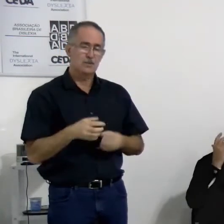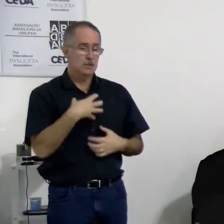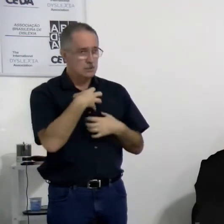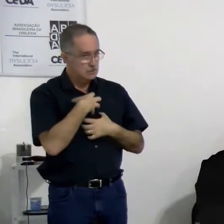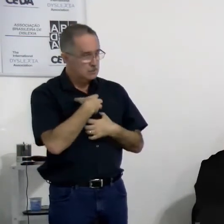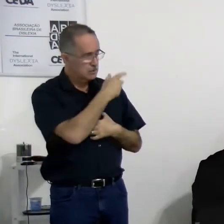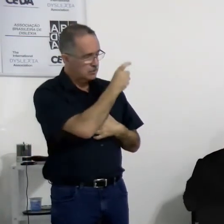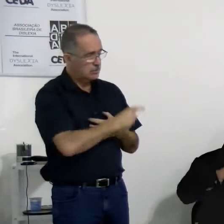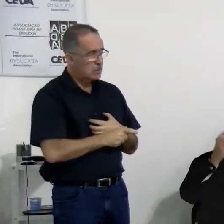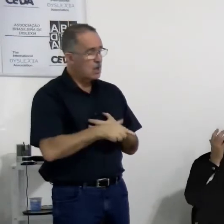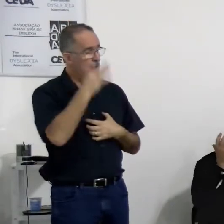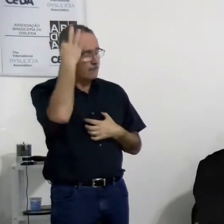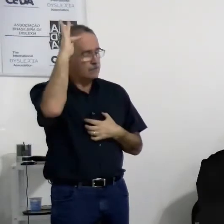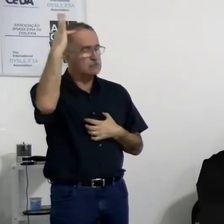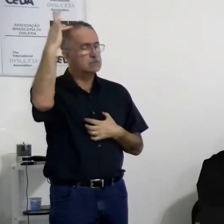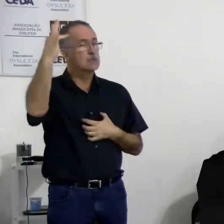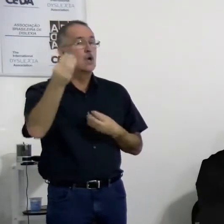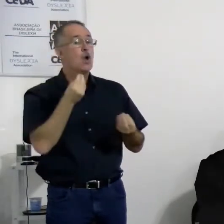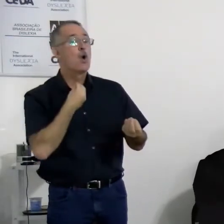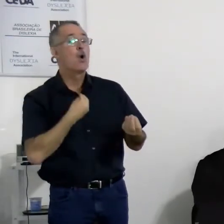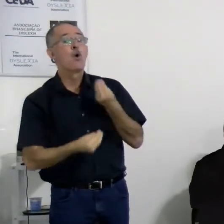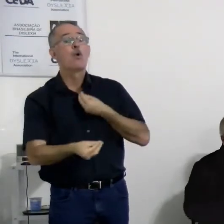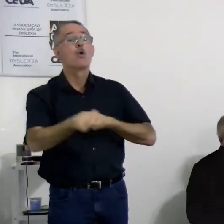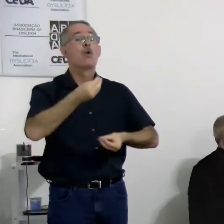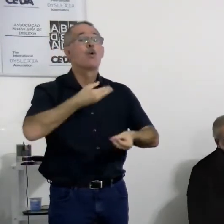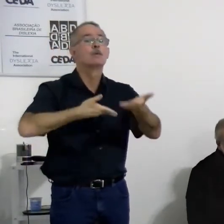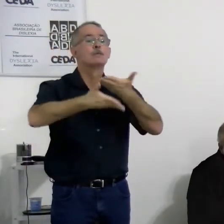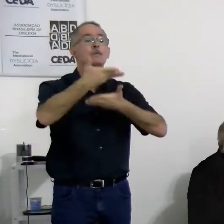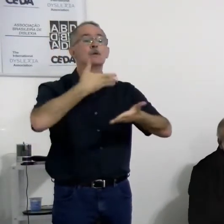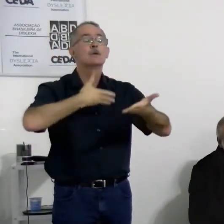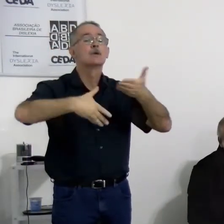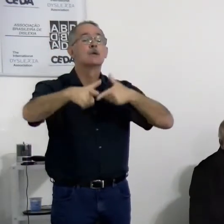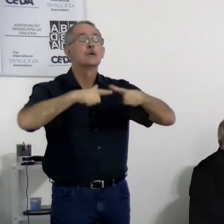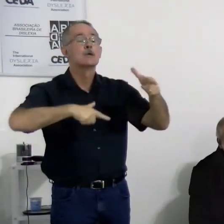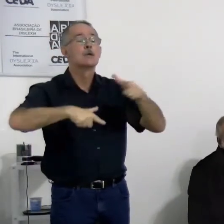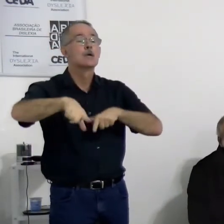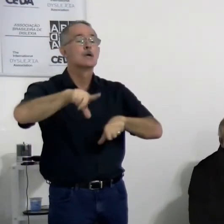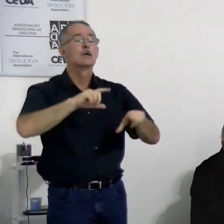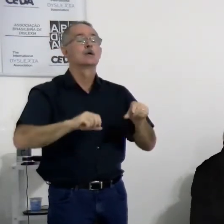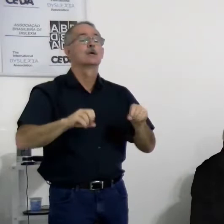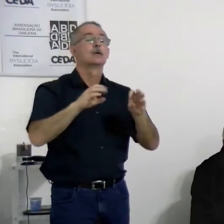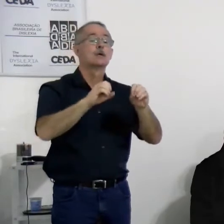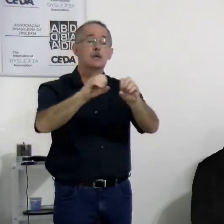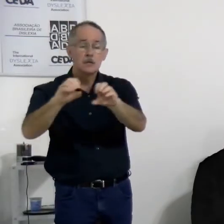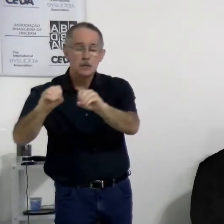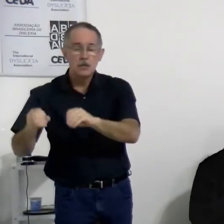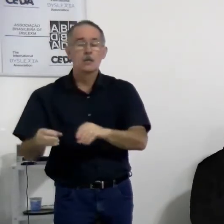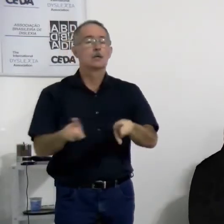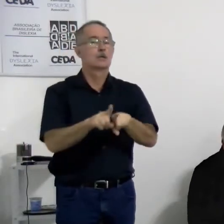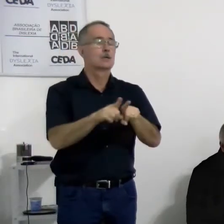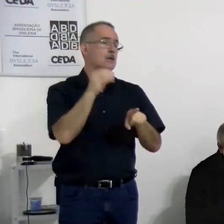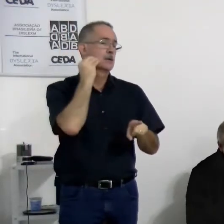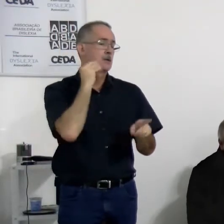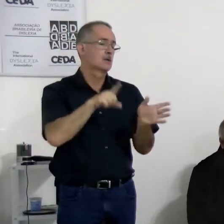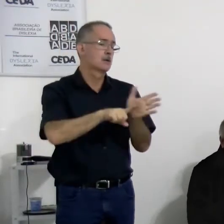não é? A sua filosofia e a sua abordagem ao trabalho clínico, educacional e experimental.